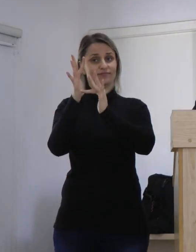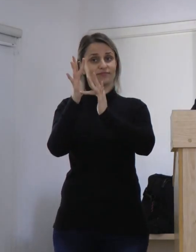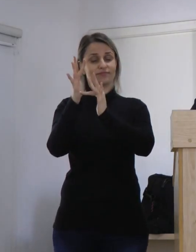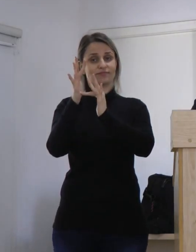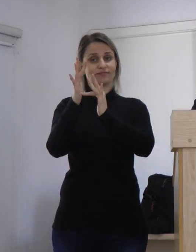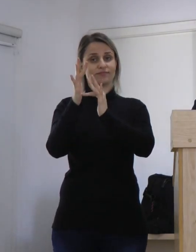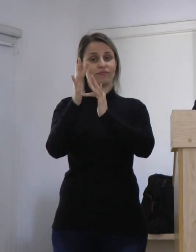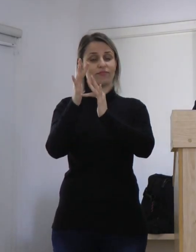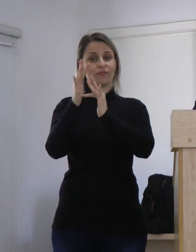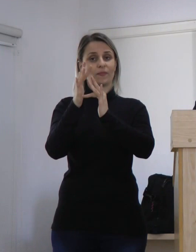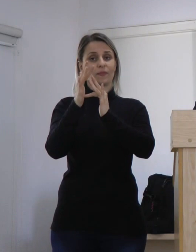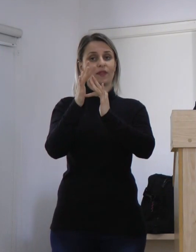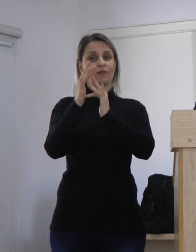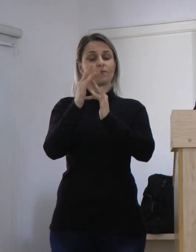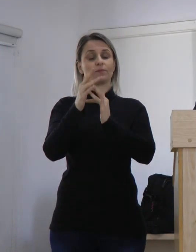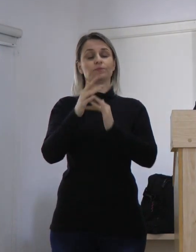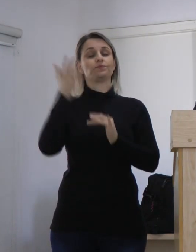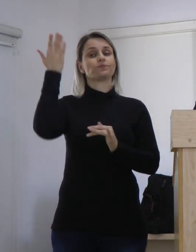ao nosso lar.